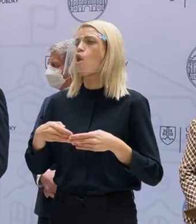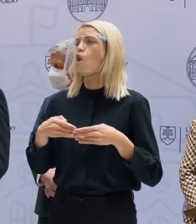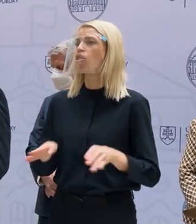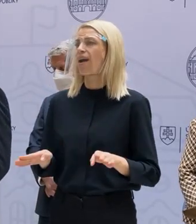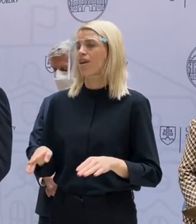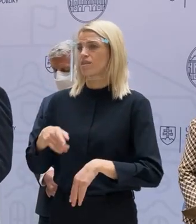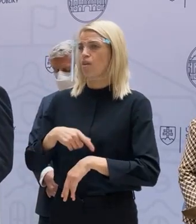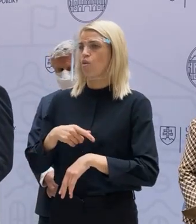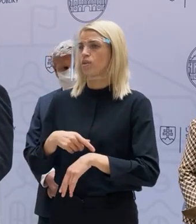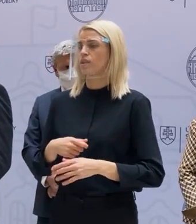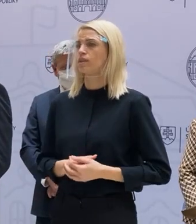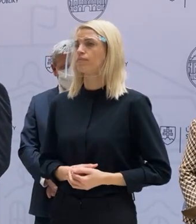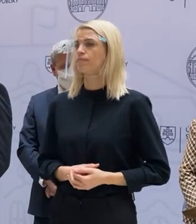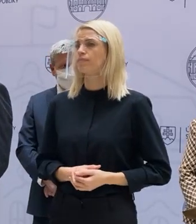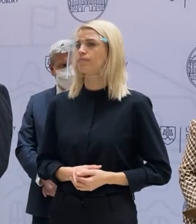otváracích hodinách.